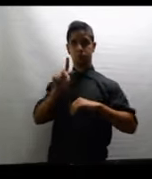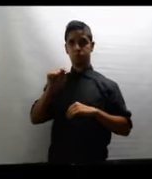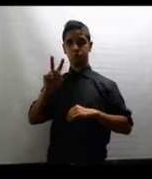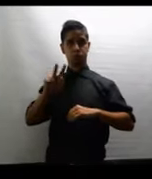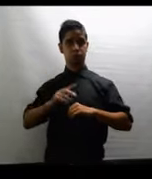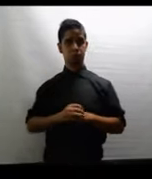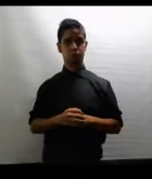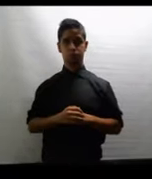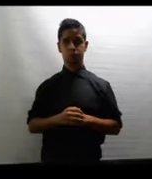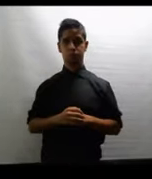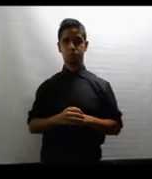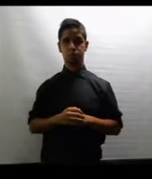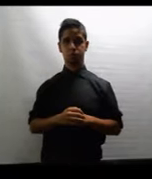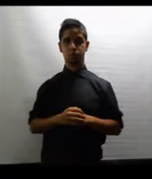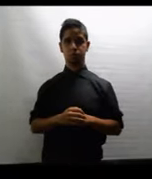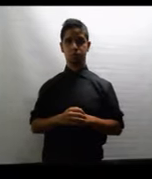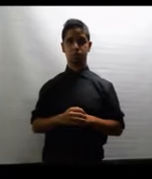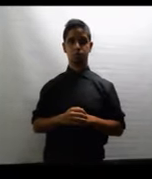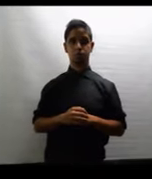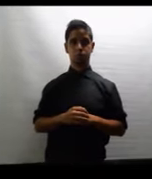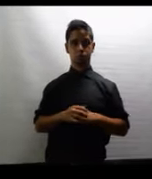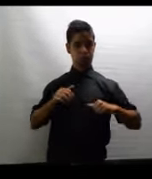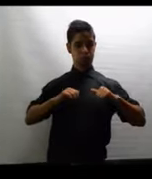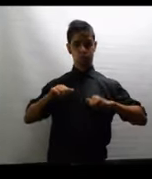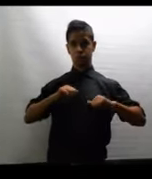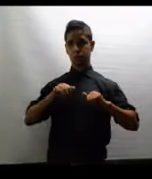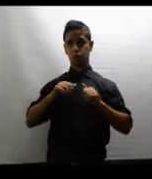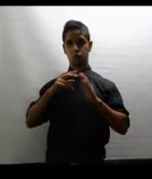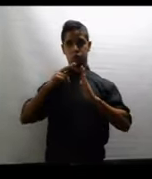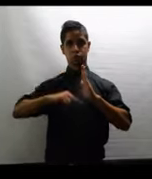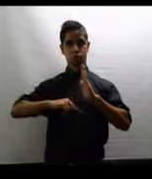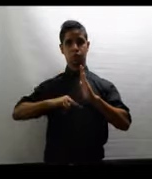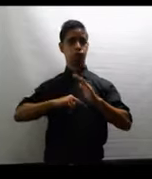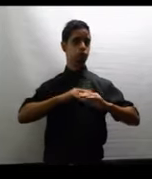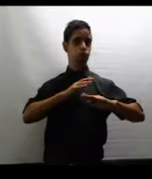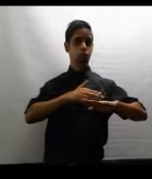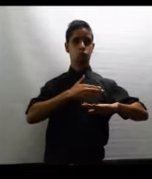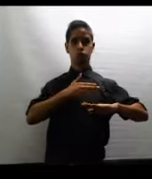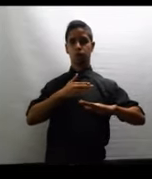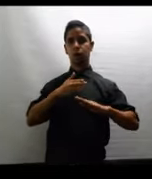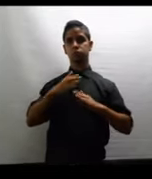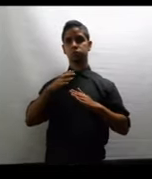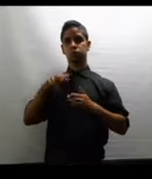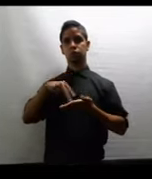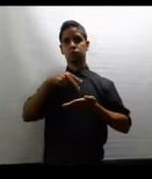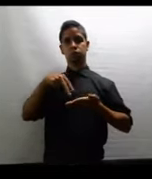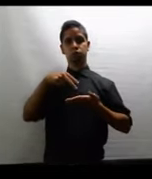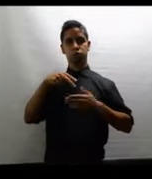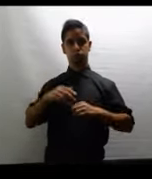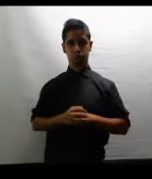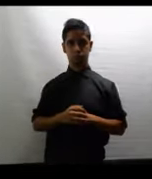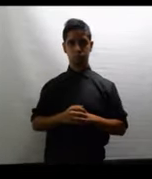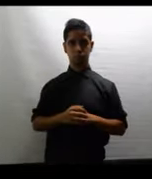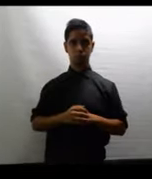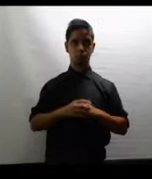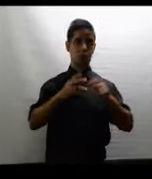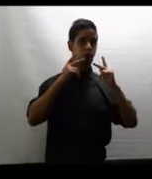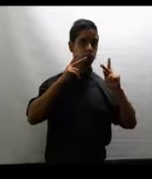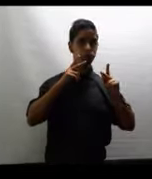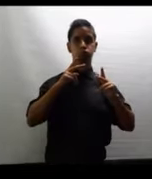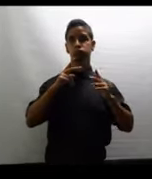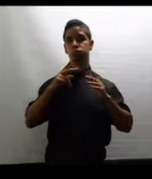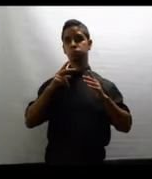cine y televisión, teatro y literatura, música, danza,